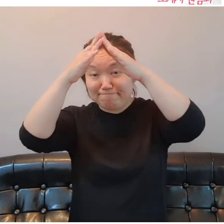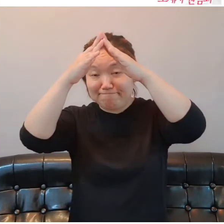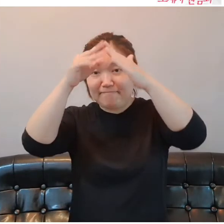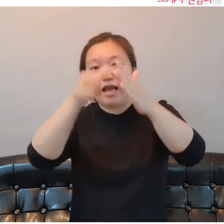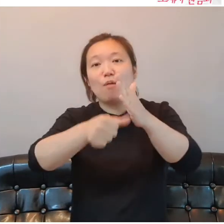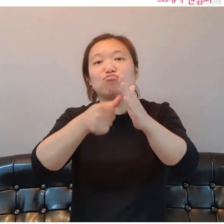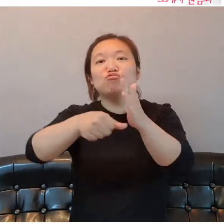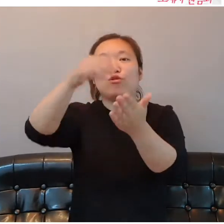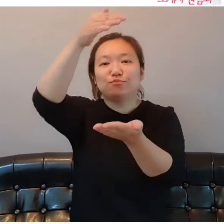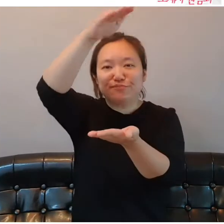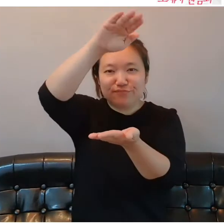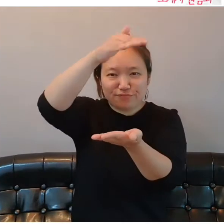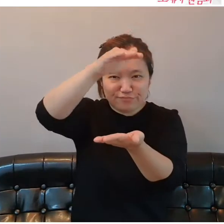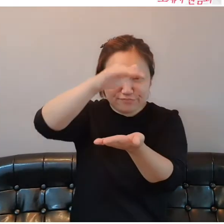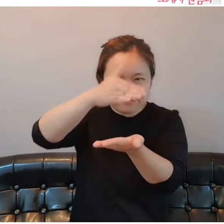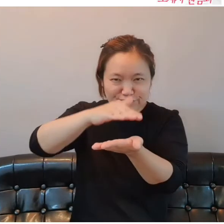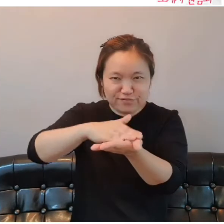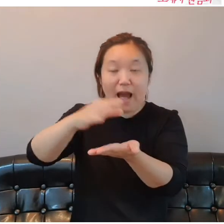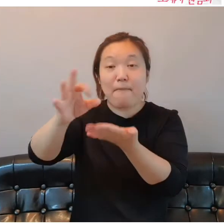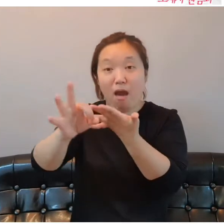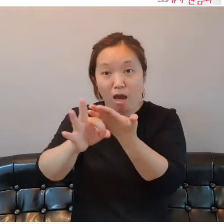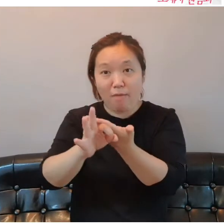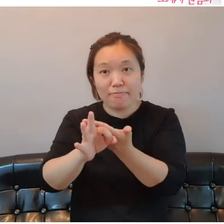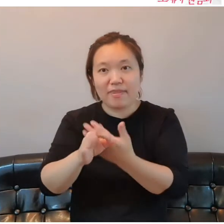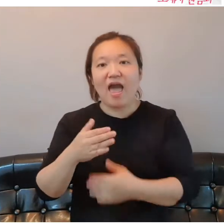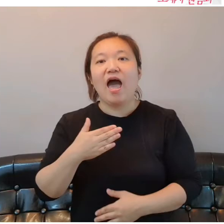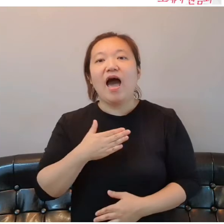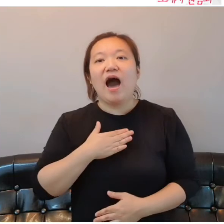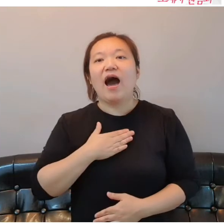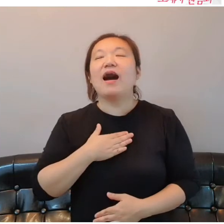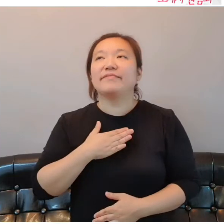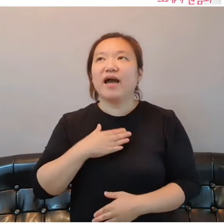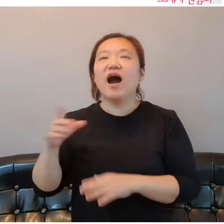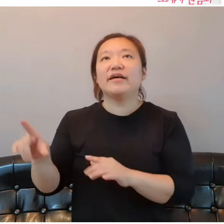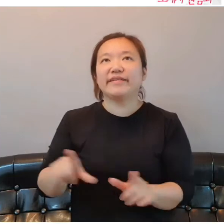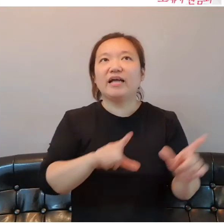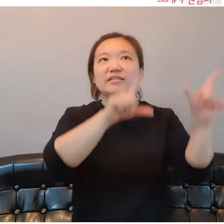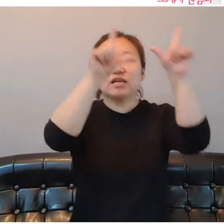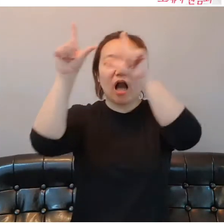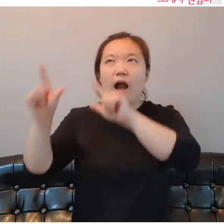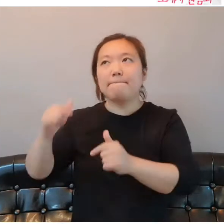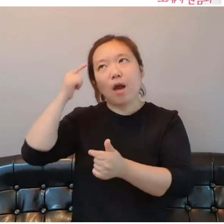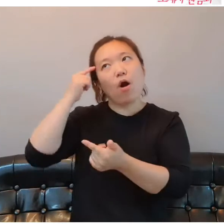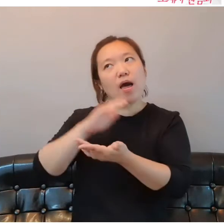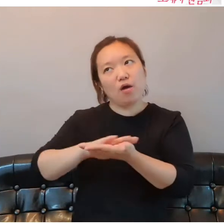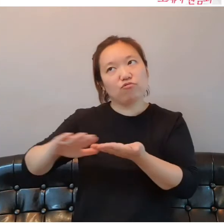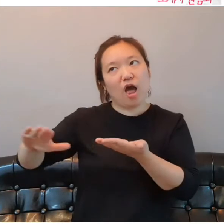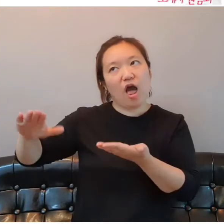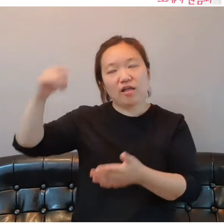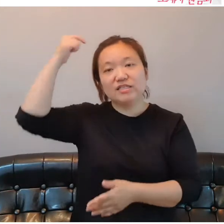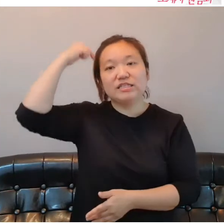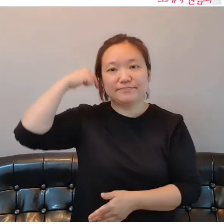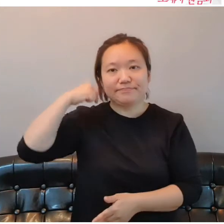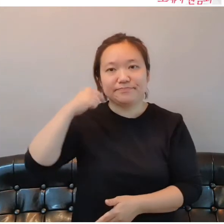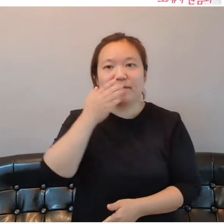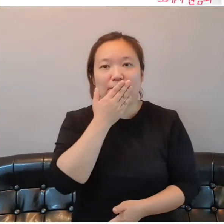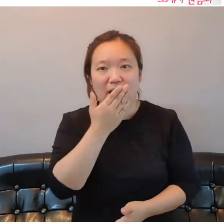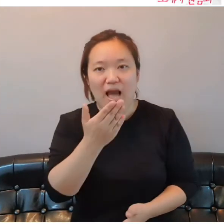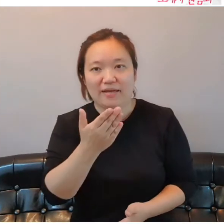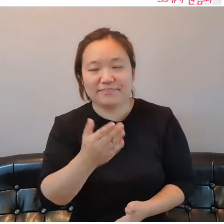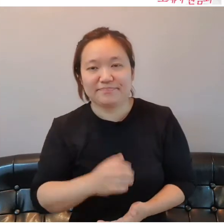되실 것이며 물건에 대한 소유욕을 버리니 많이 가진 이들과 자신을 비교할 필요가 전혀